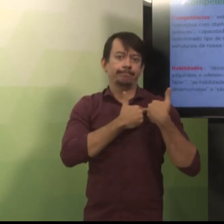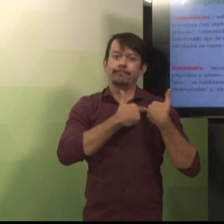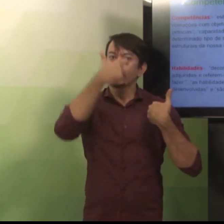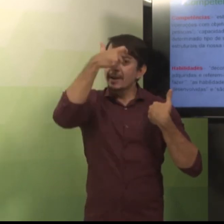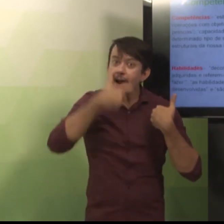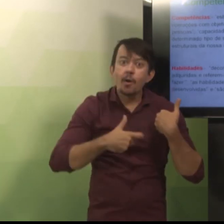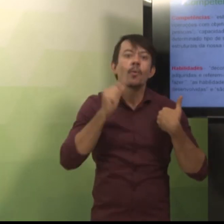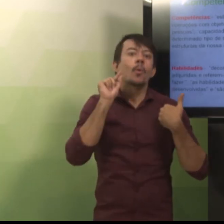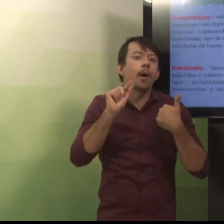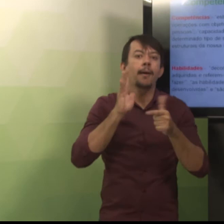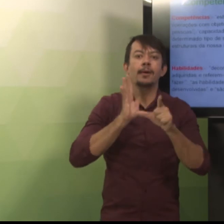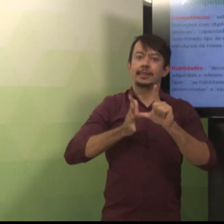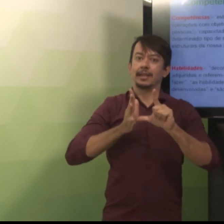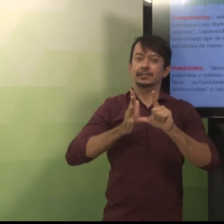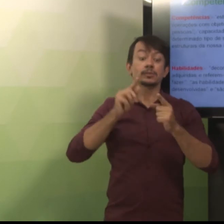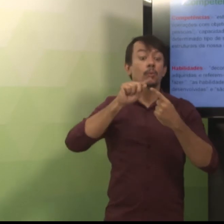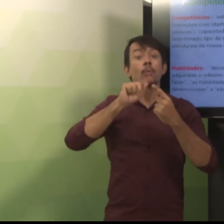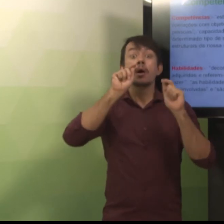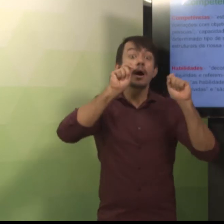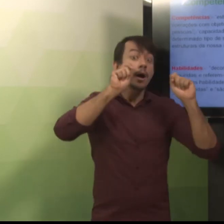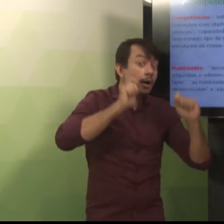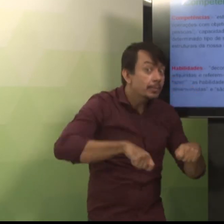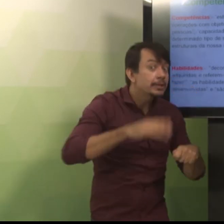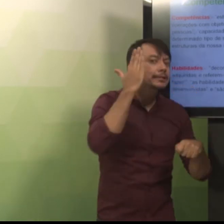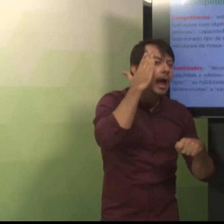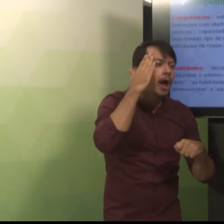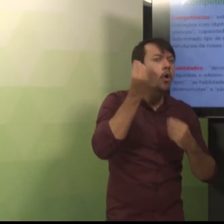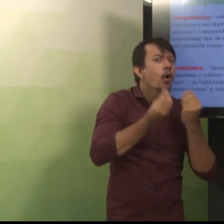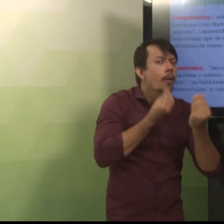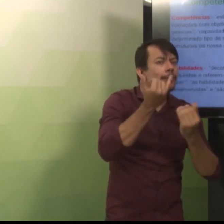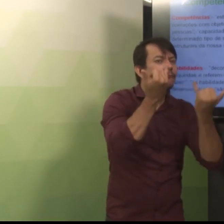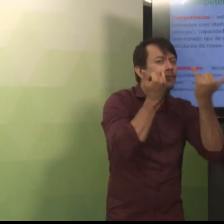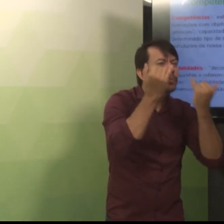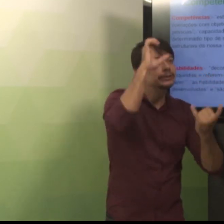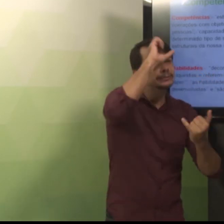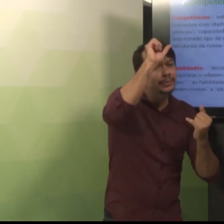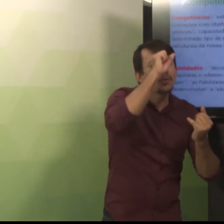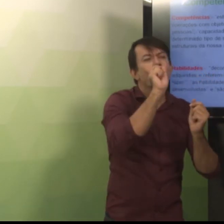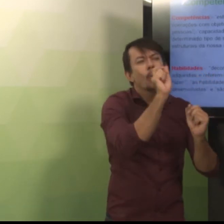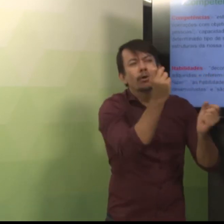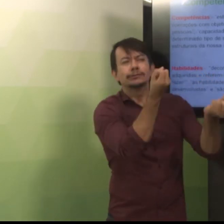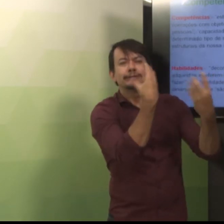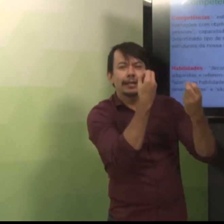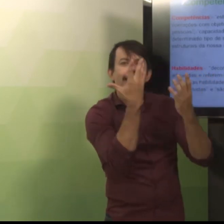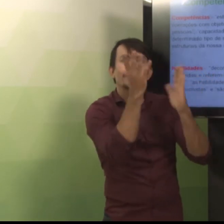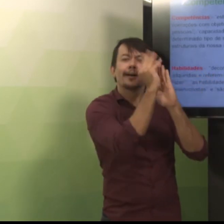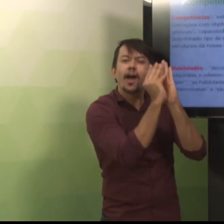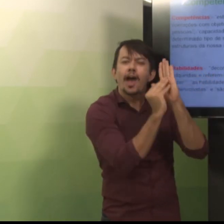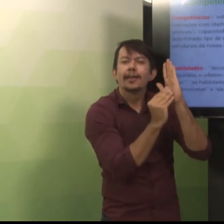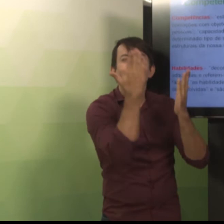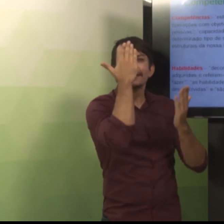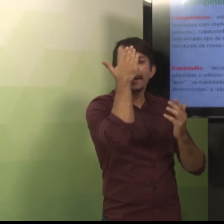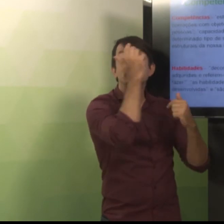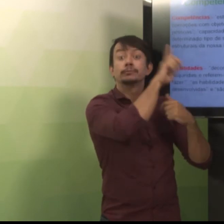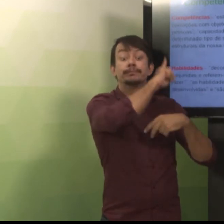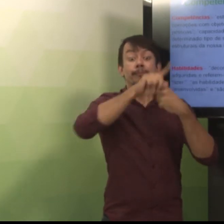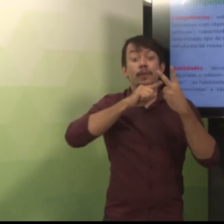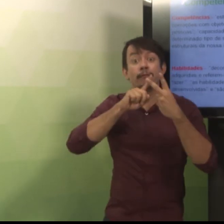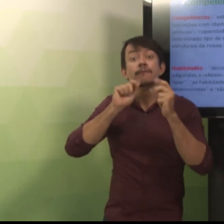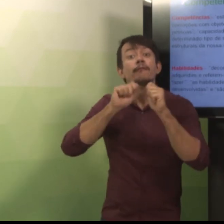grande que vocês têm que ter relacionados a esse curso. Então, vocês vão receber informações, ensinamentos, conteúdos